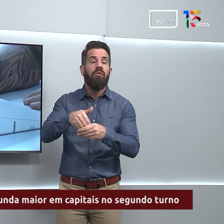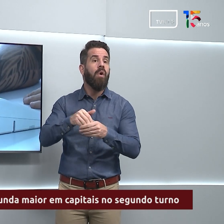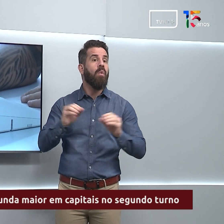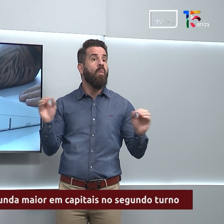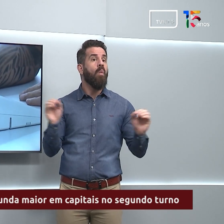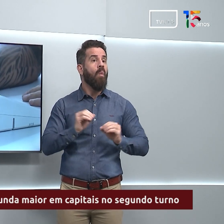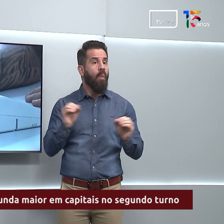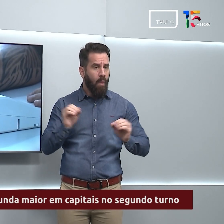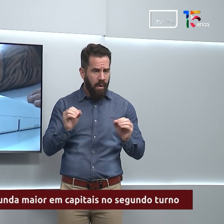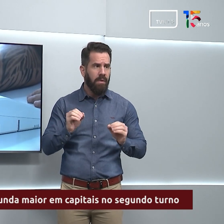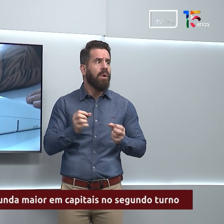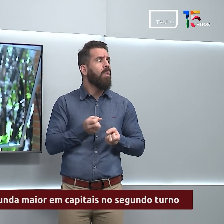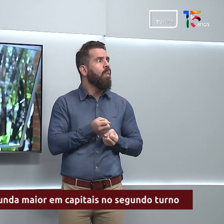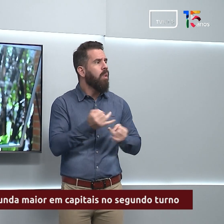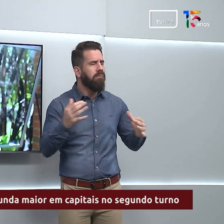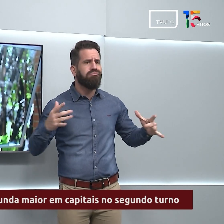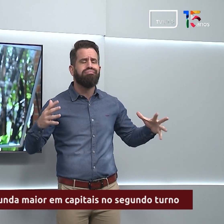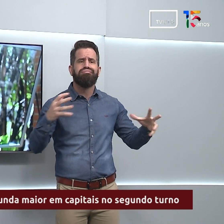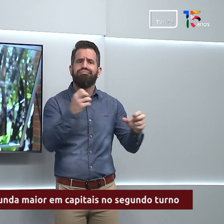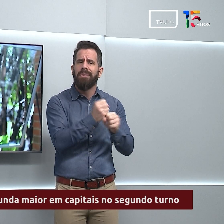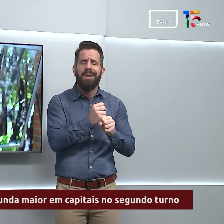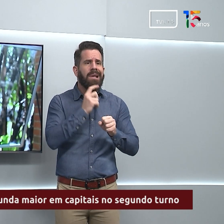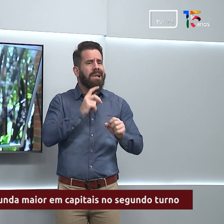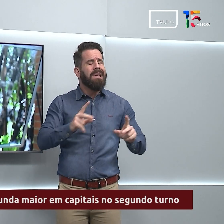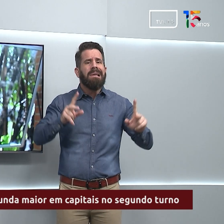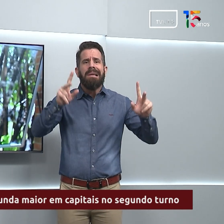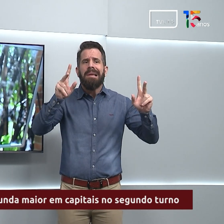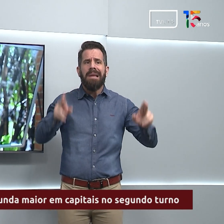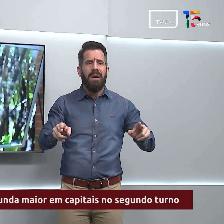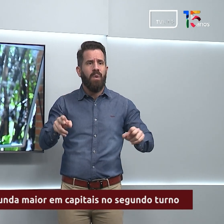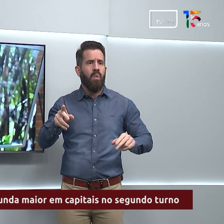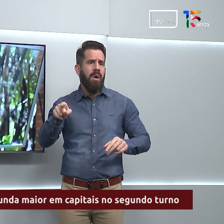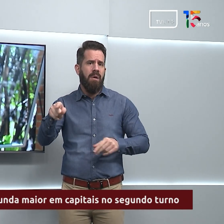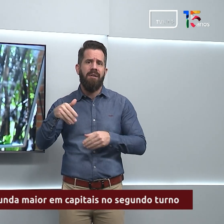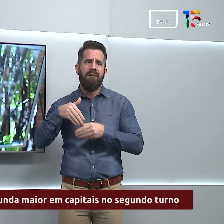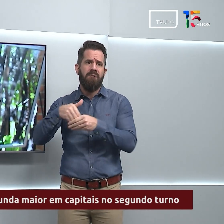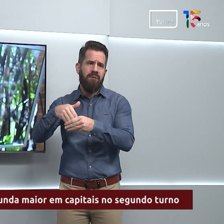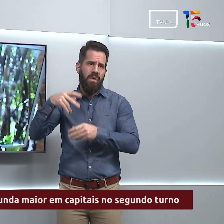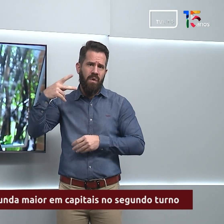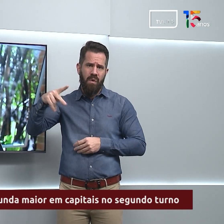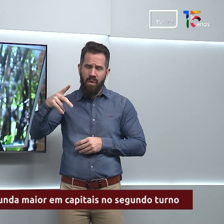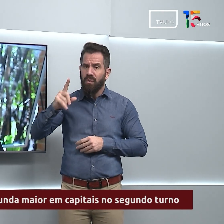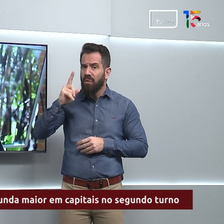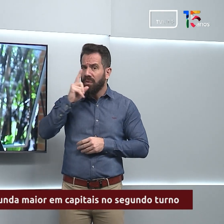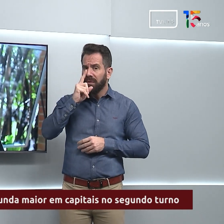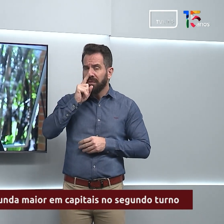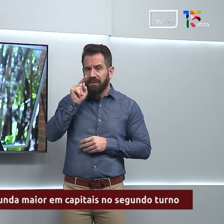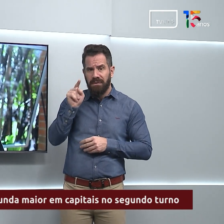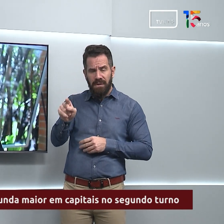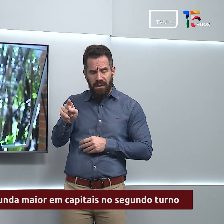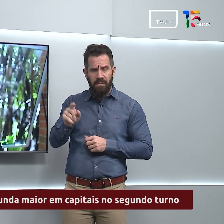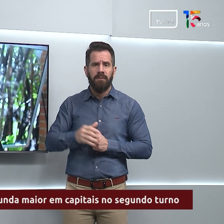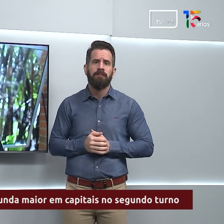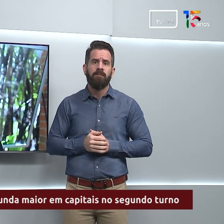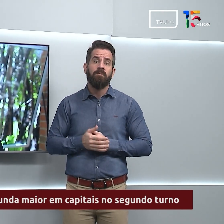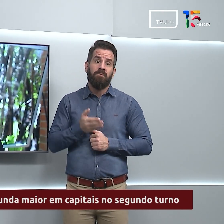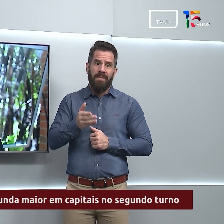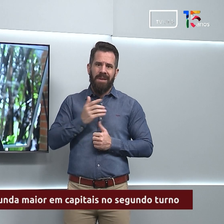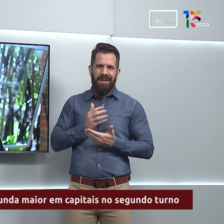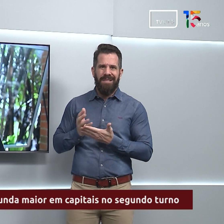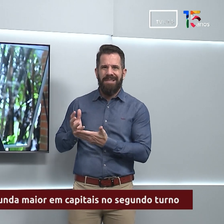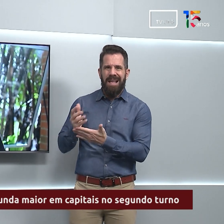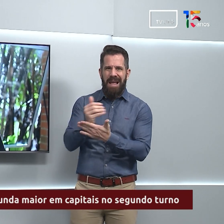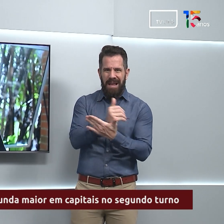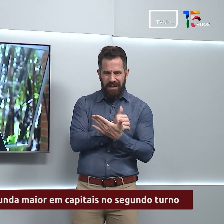no segundo turno quase alcançou a quantidade de votos recebidas pelo prefeito eleito. Dados do Tribunal